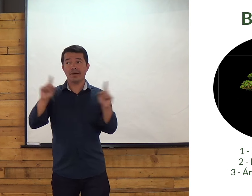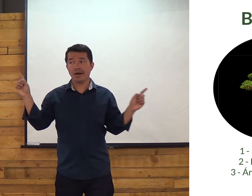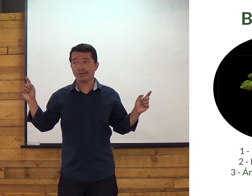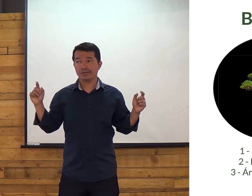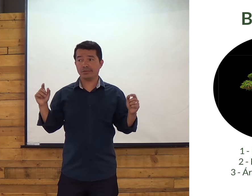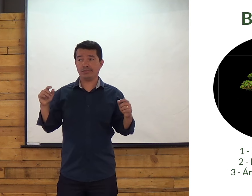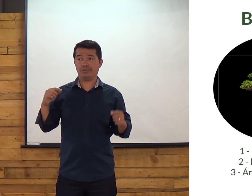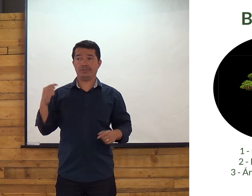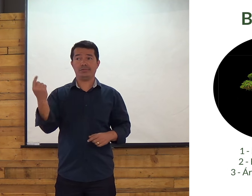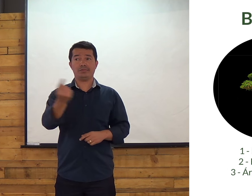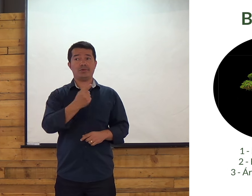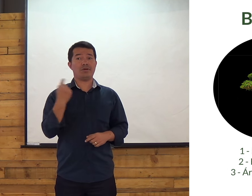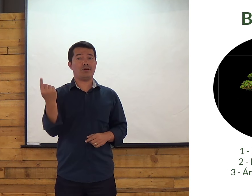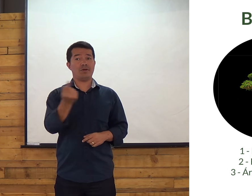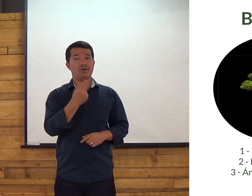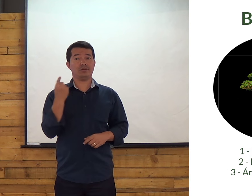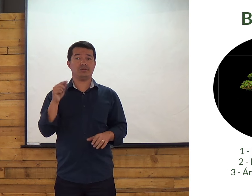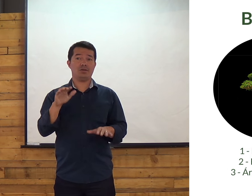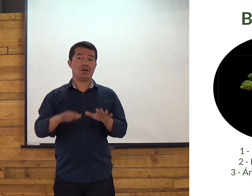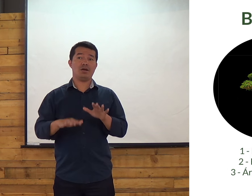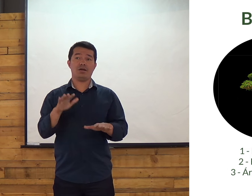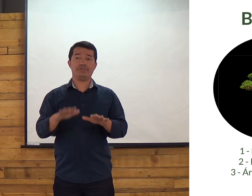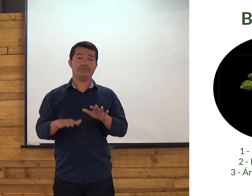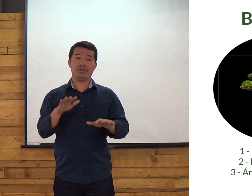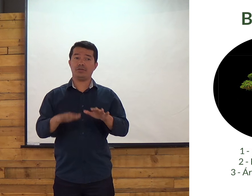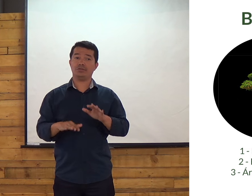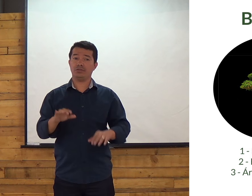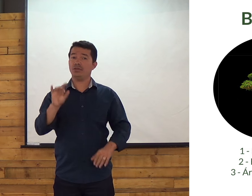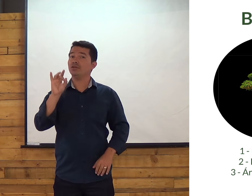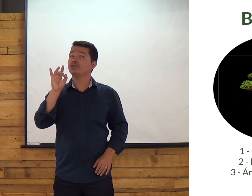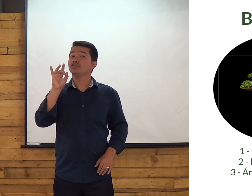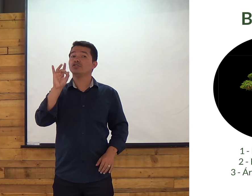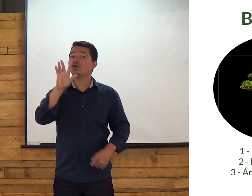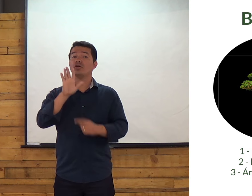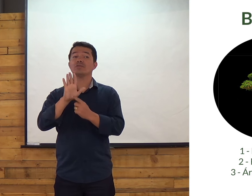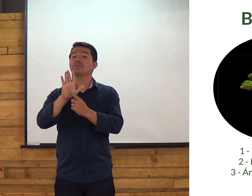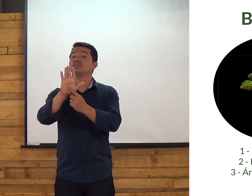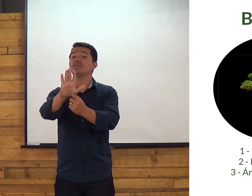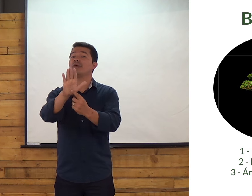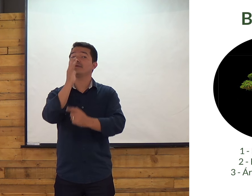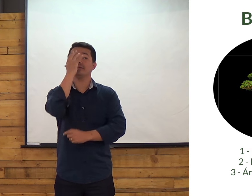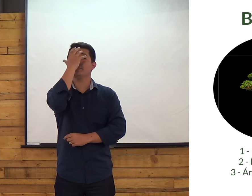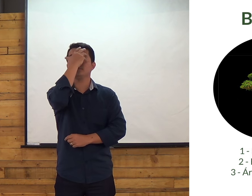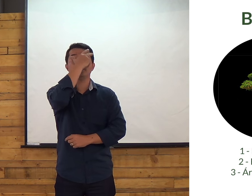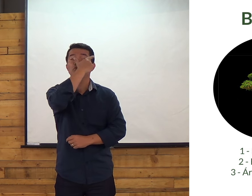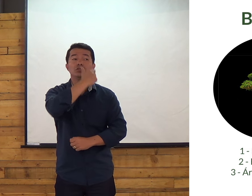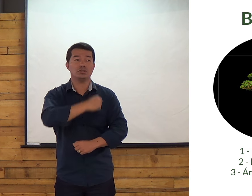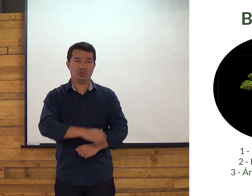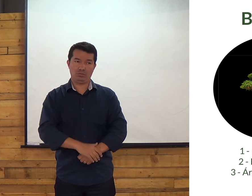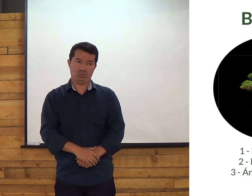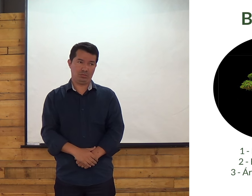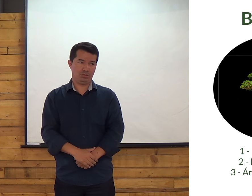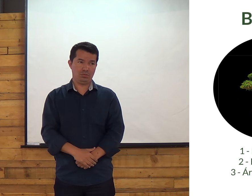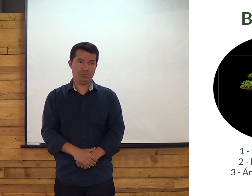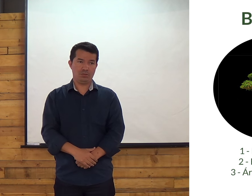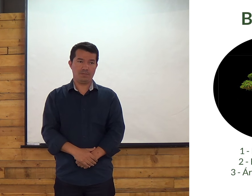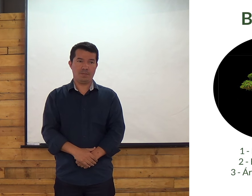só. Ornamental. E às vezes É assim também com a nossa